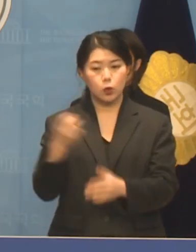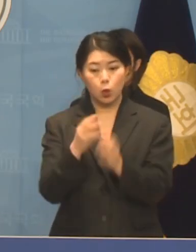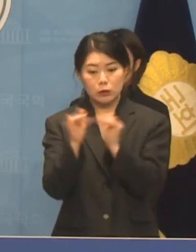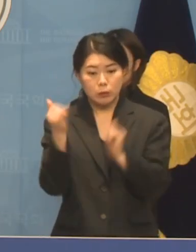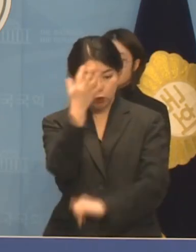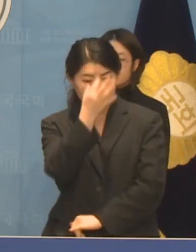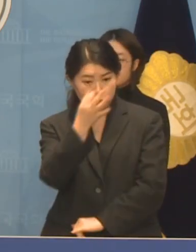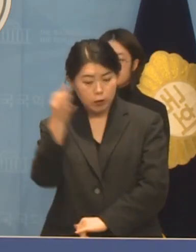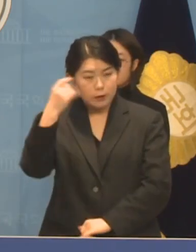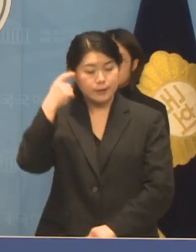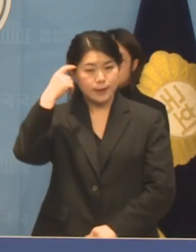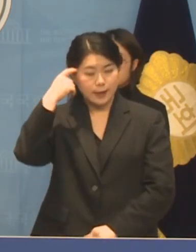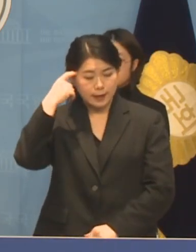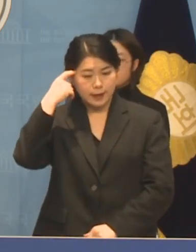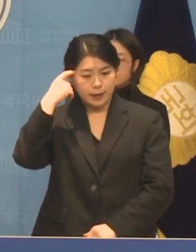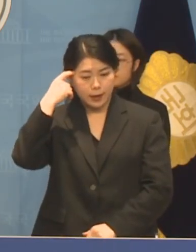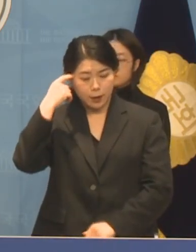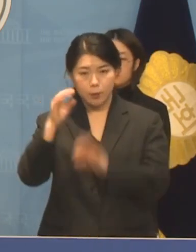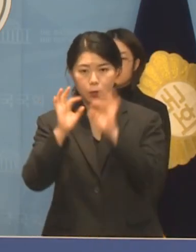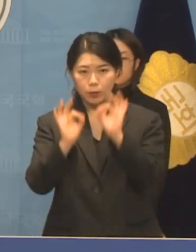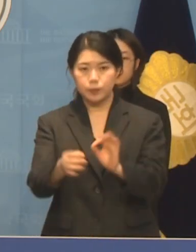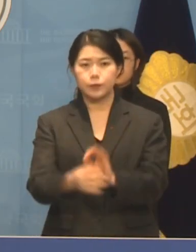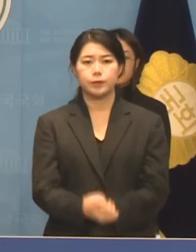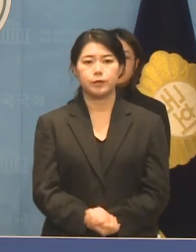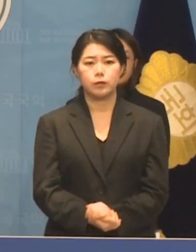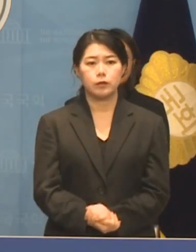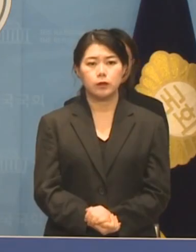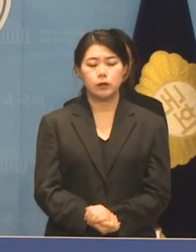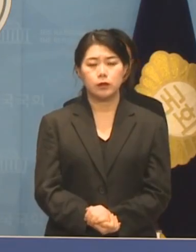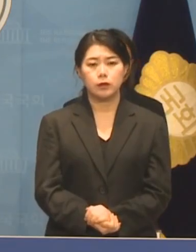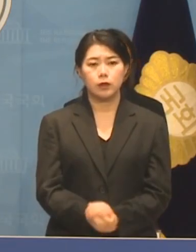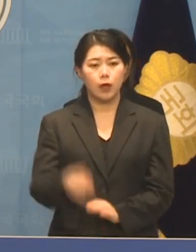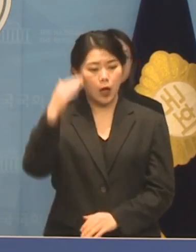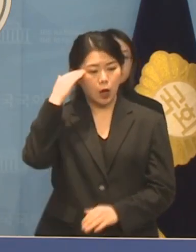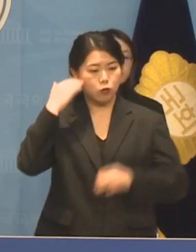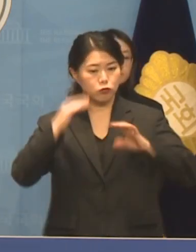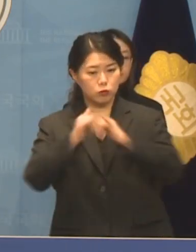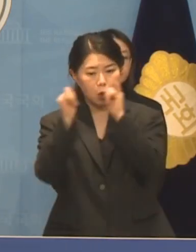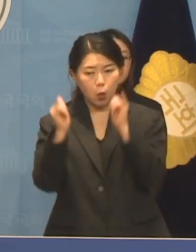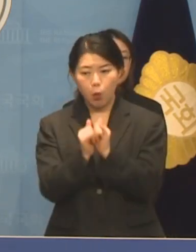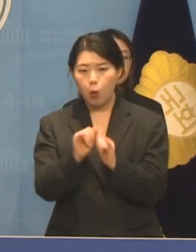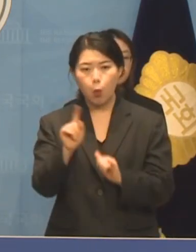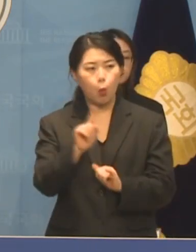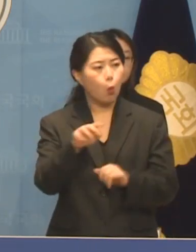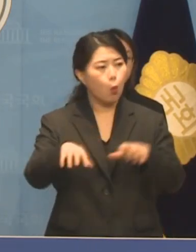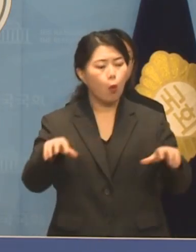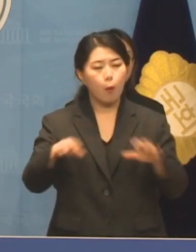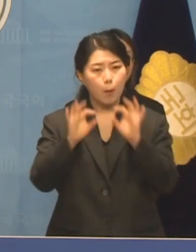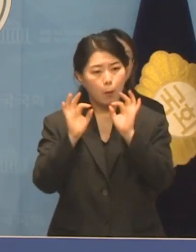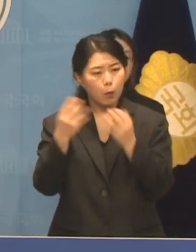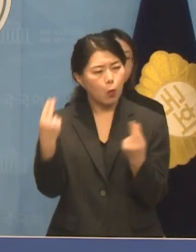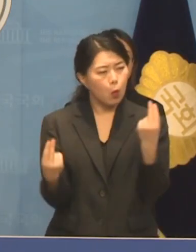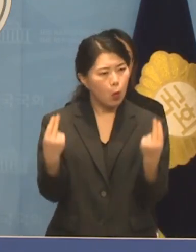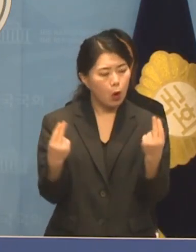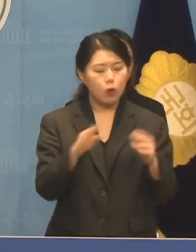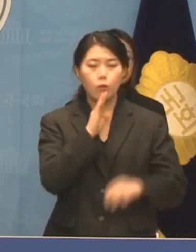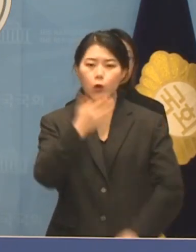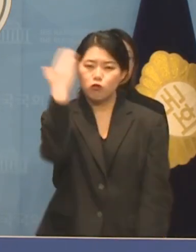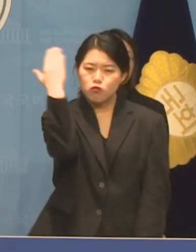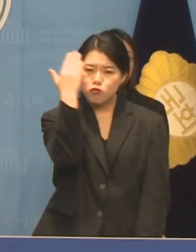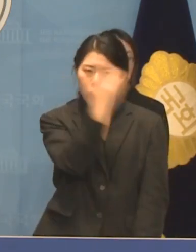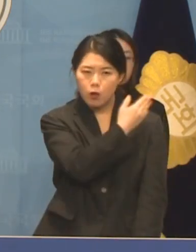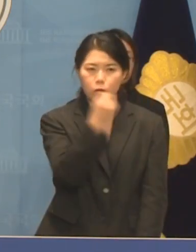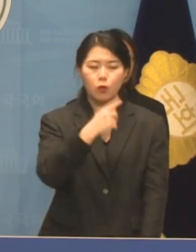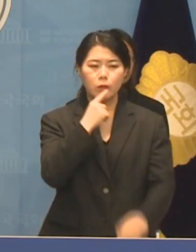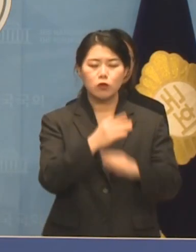시민들의 뜻에 따르면 우리 사회 어느 단체보다도 투명하고 민주적으로